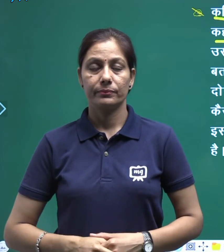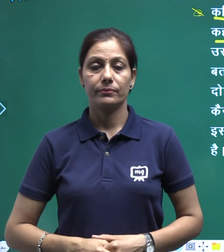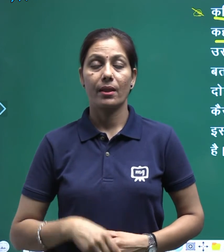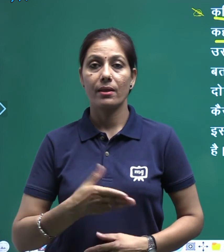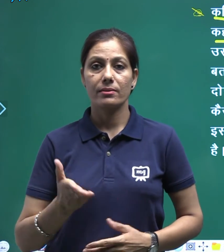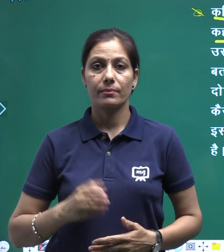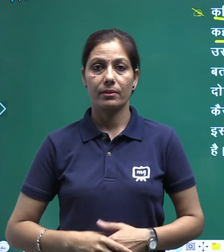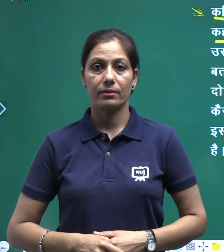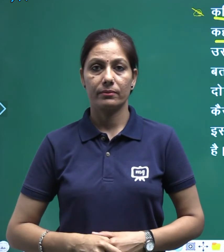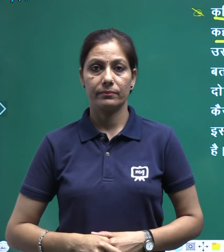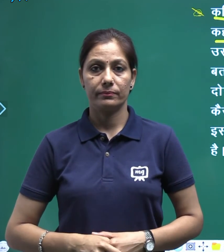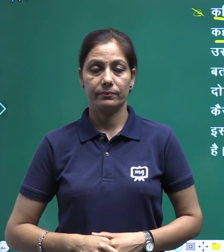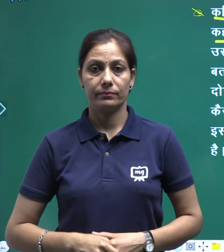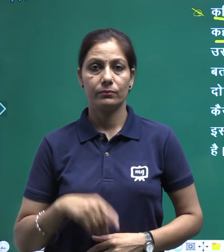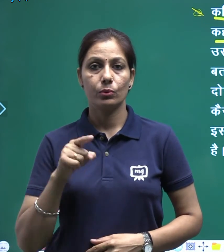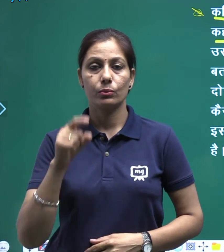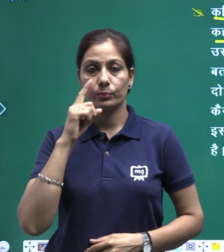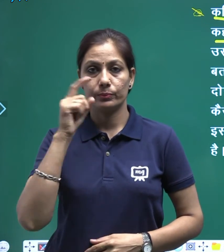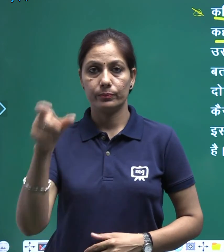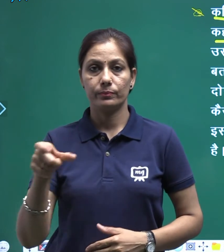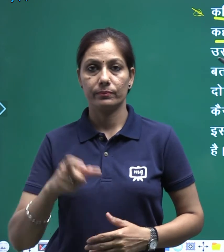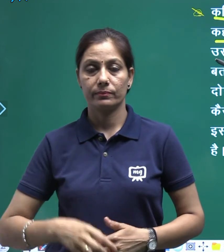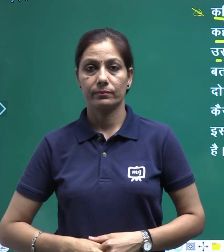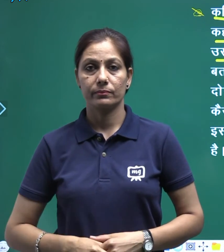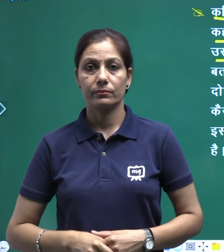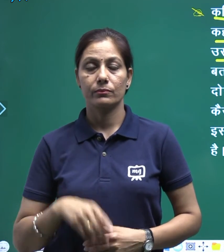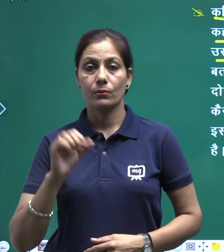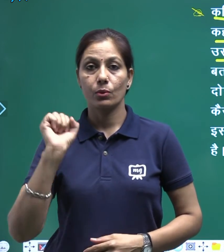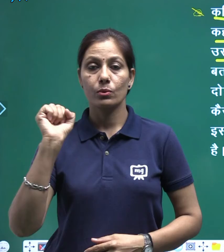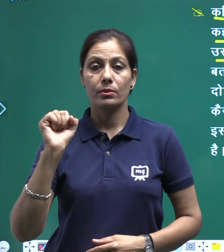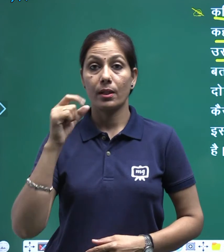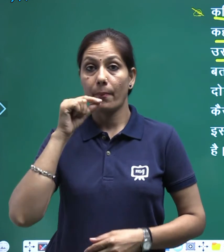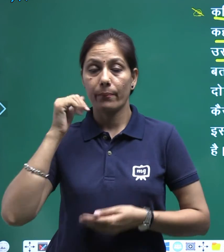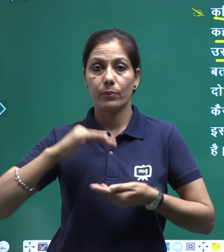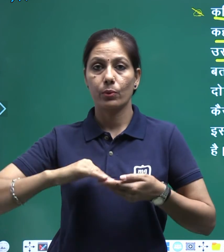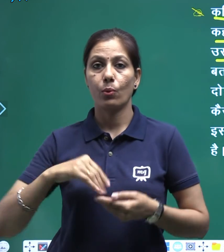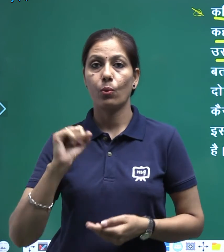ऐसे में तुम उसे अपने बारे में